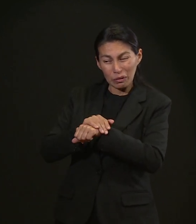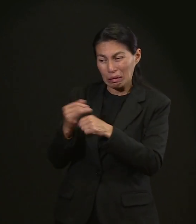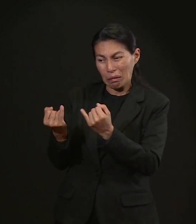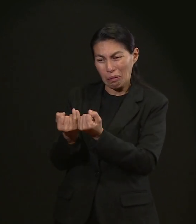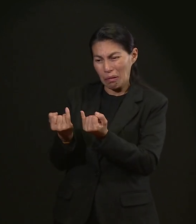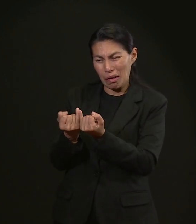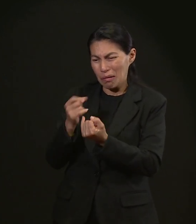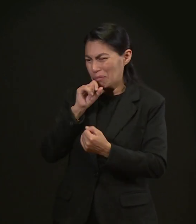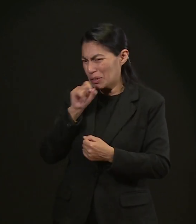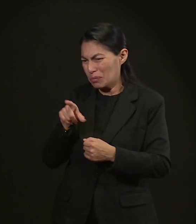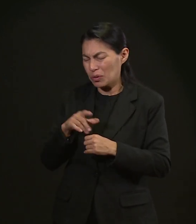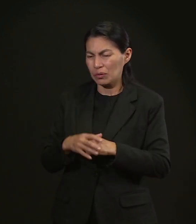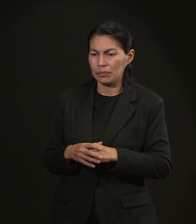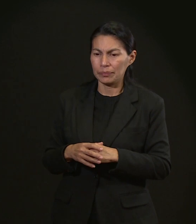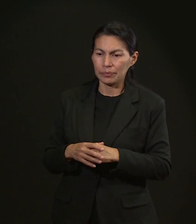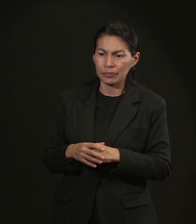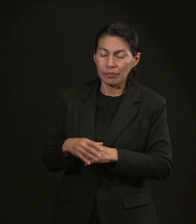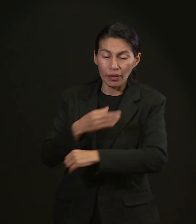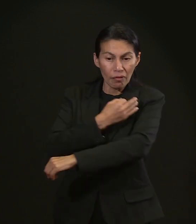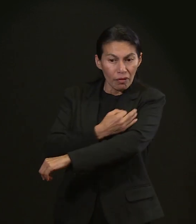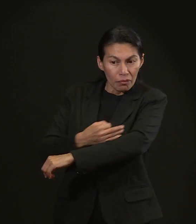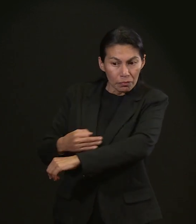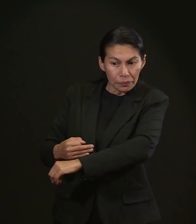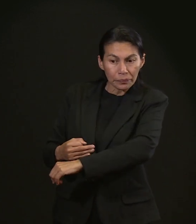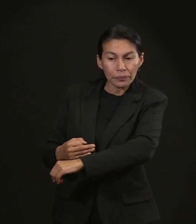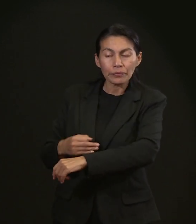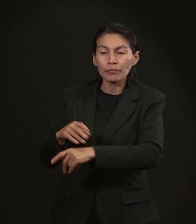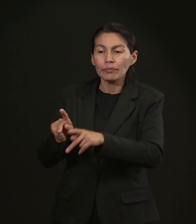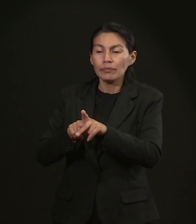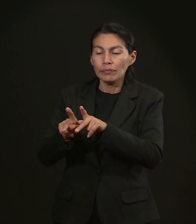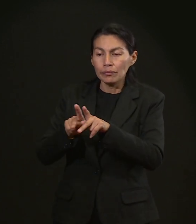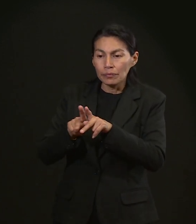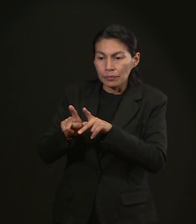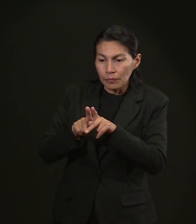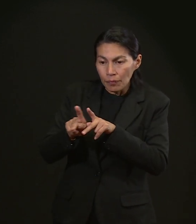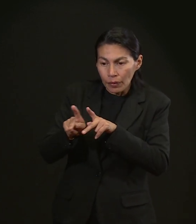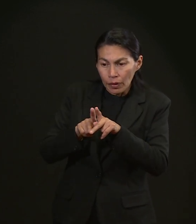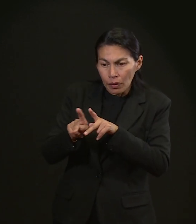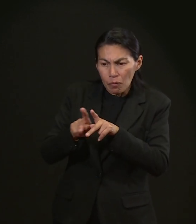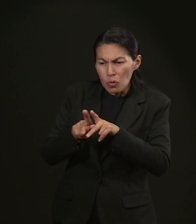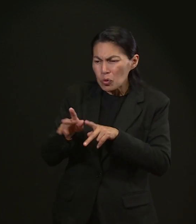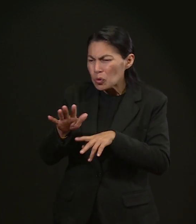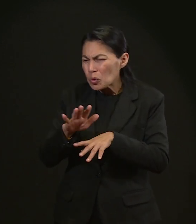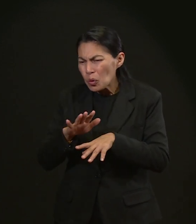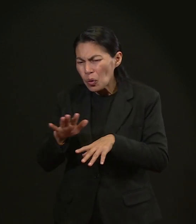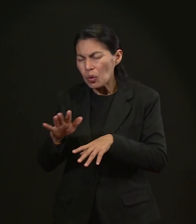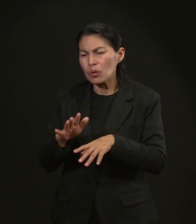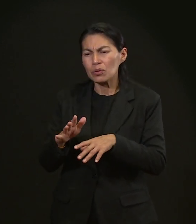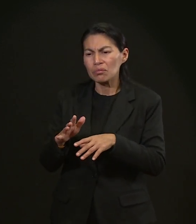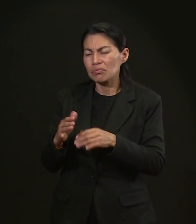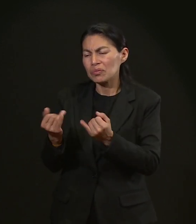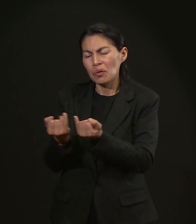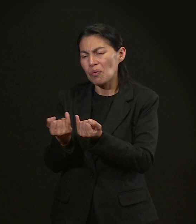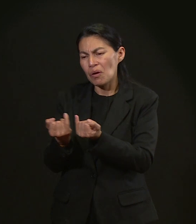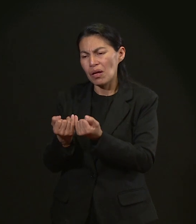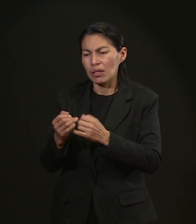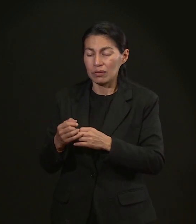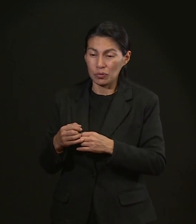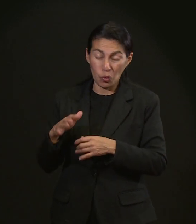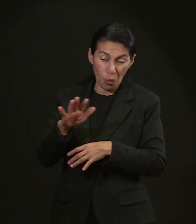pues en el mismo ambiente mis familiares mis primos con los que andábamos por